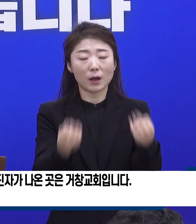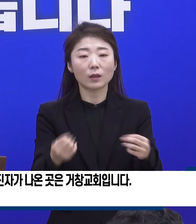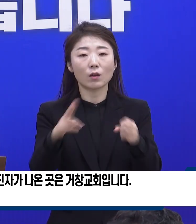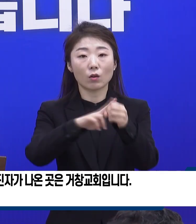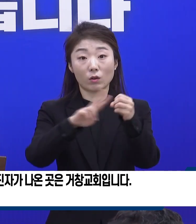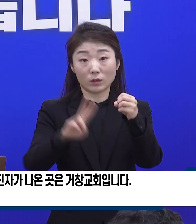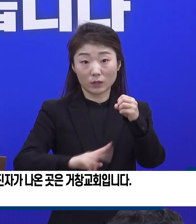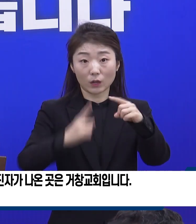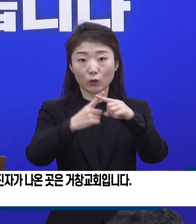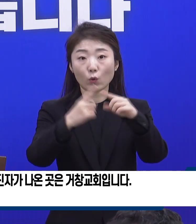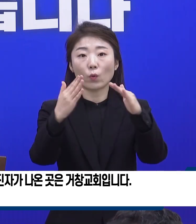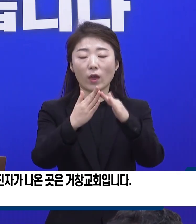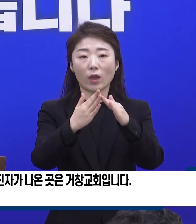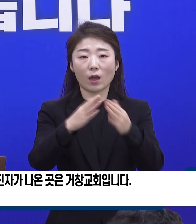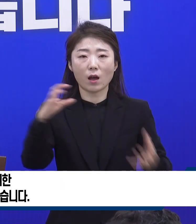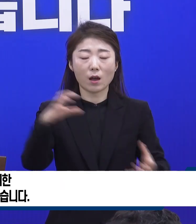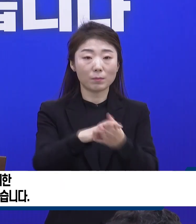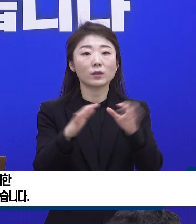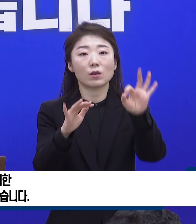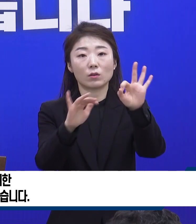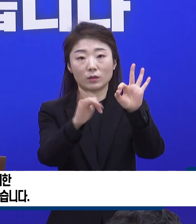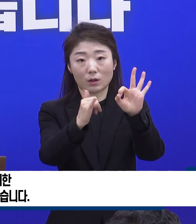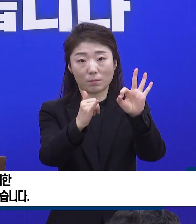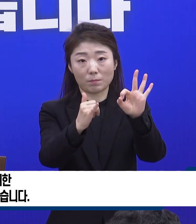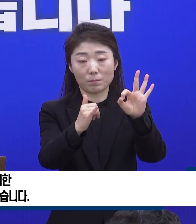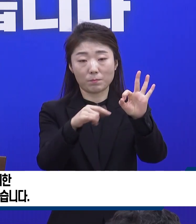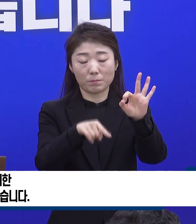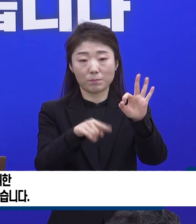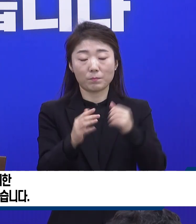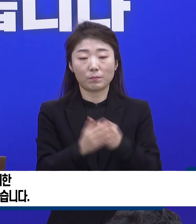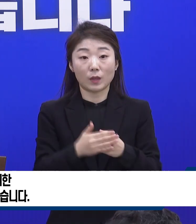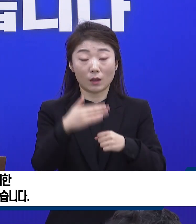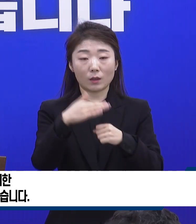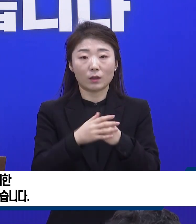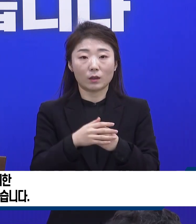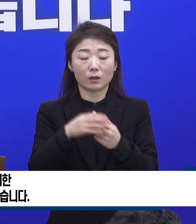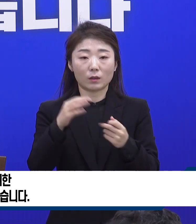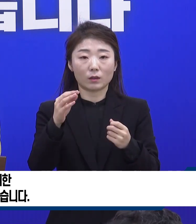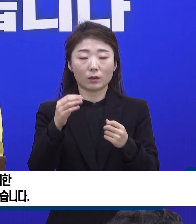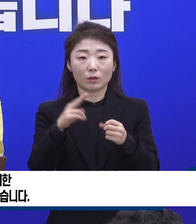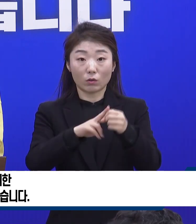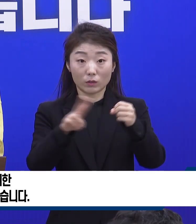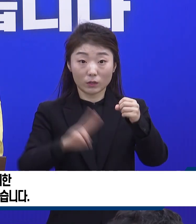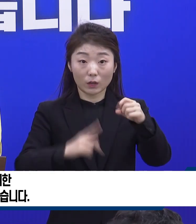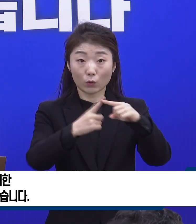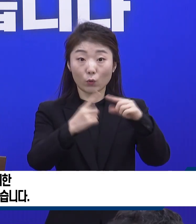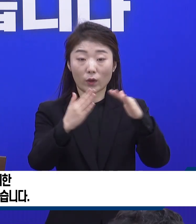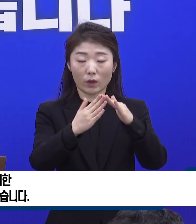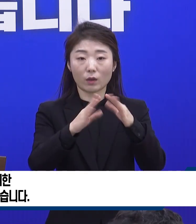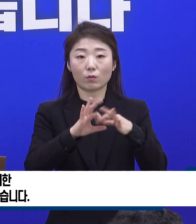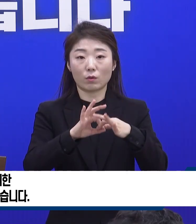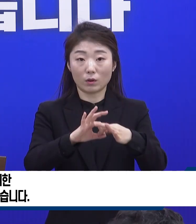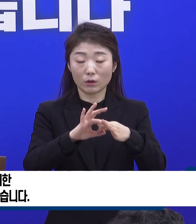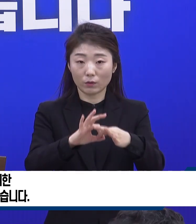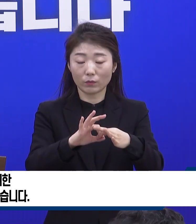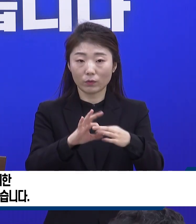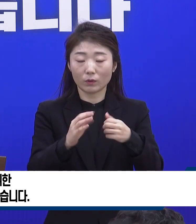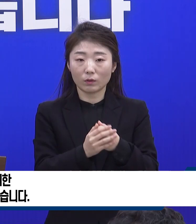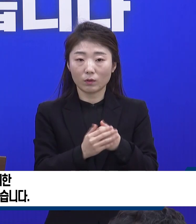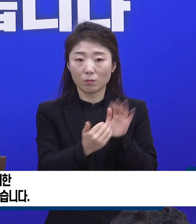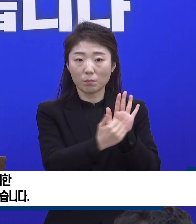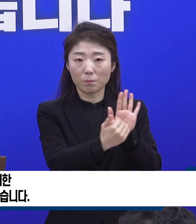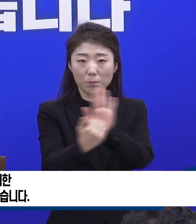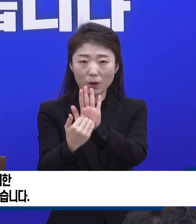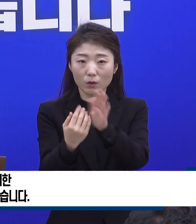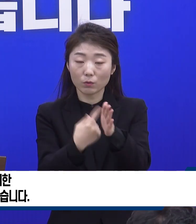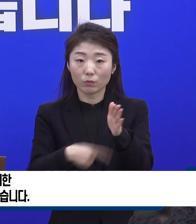감염자가 총 10명인데요. 거창교회의 감염자 관리 상황에 대해서 그리고 확산 차단을 위한 여러